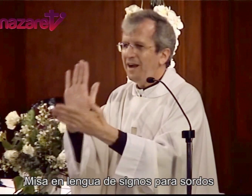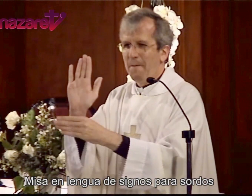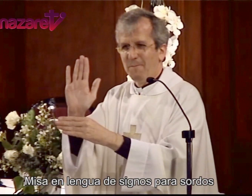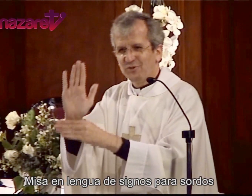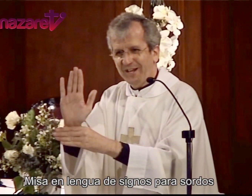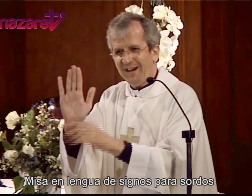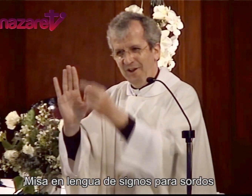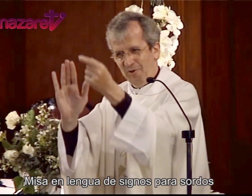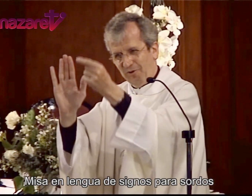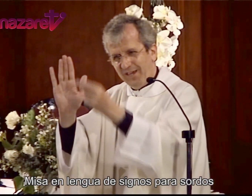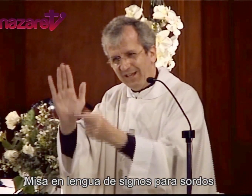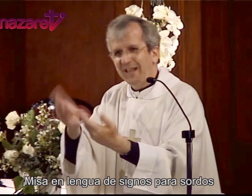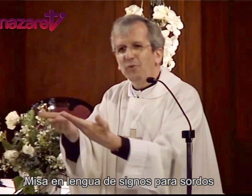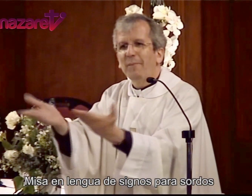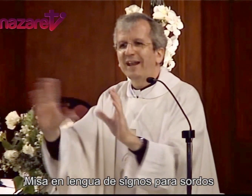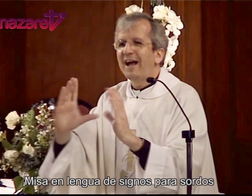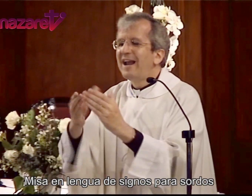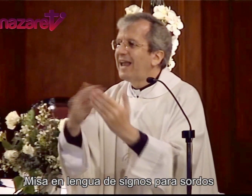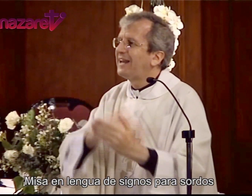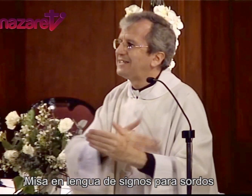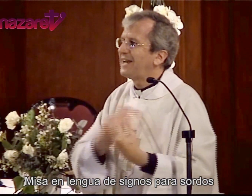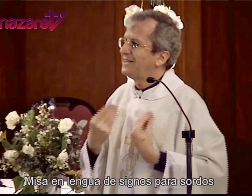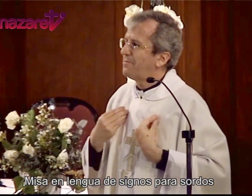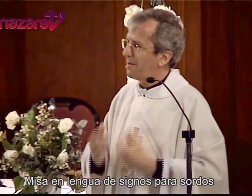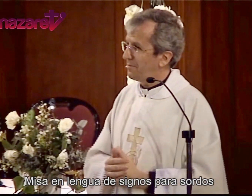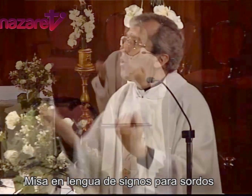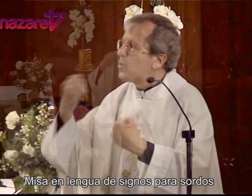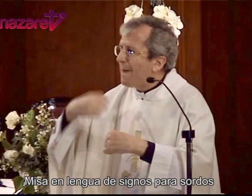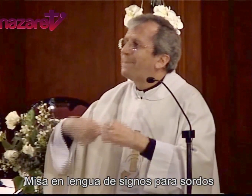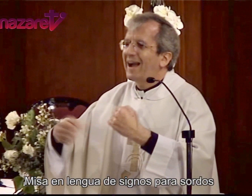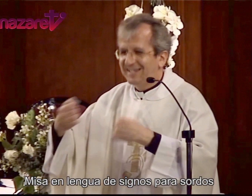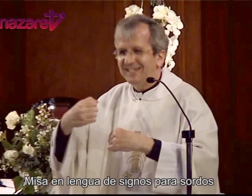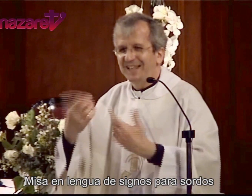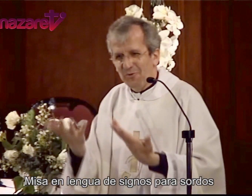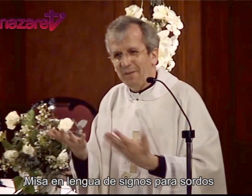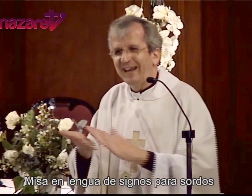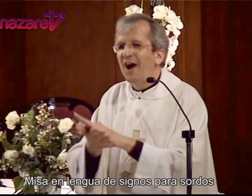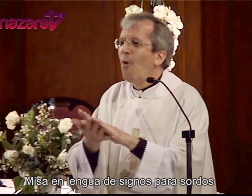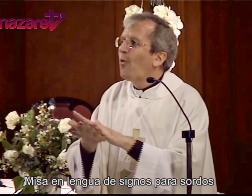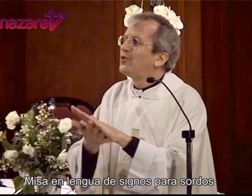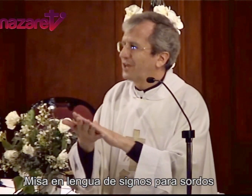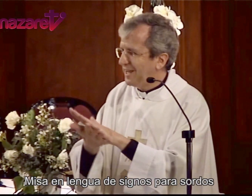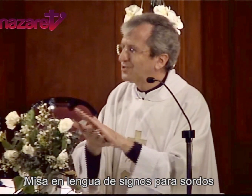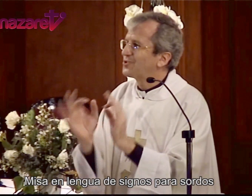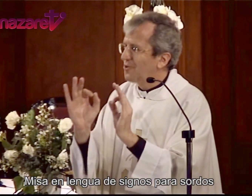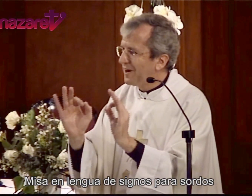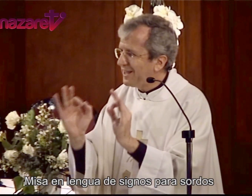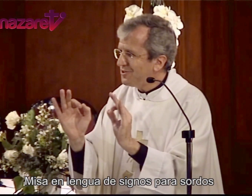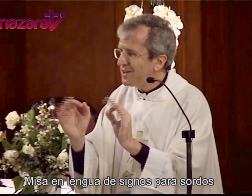Mostrar Lo que De alguna manera La Iglesia Debía vivir Una praxis De alguna manera Unos gestos Concretos